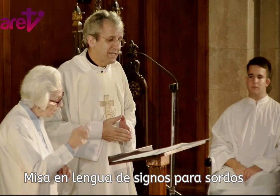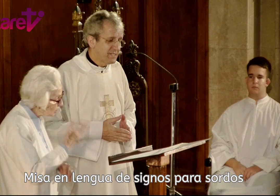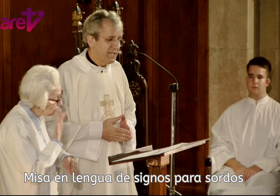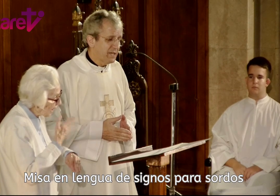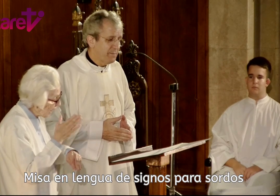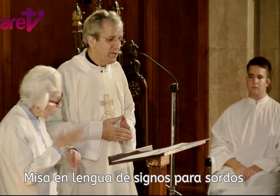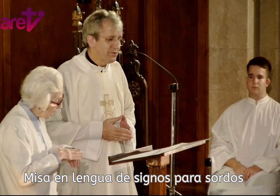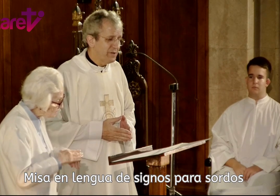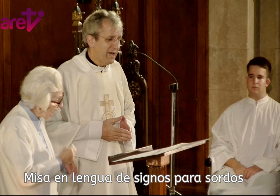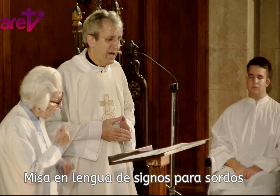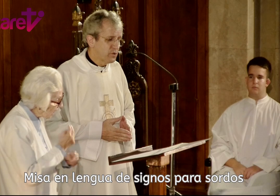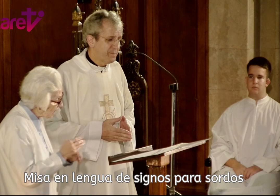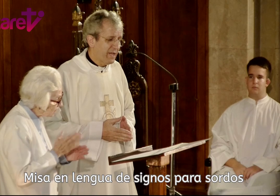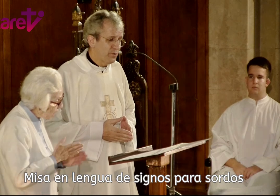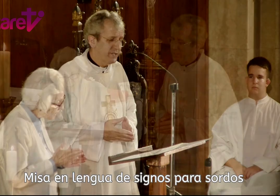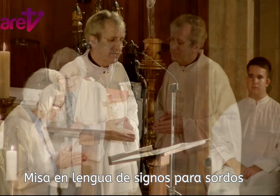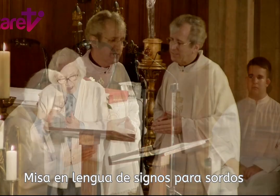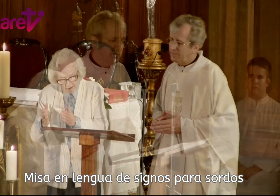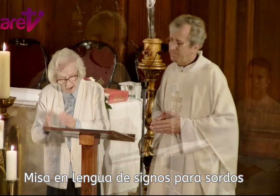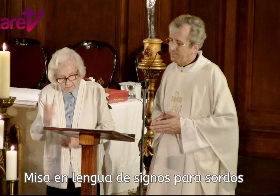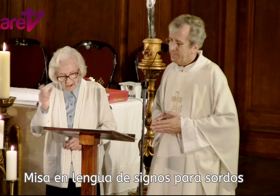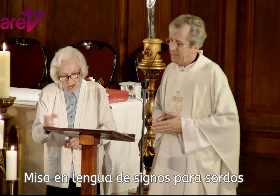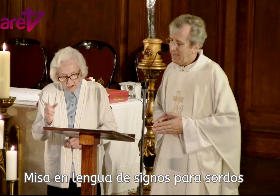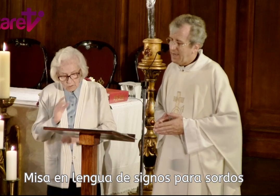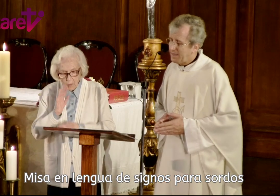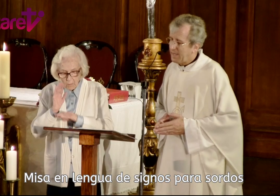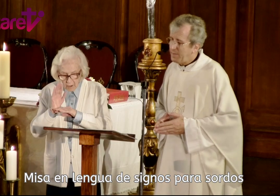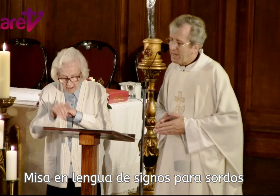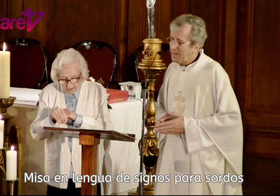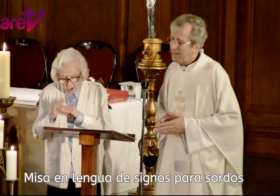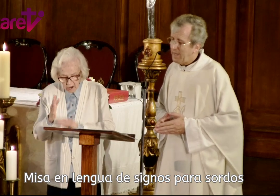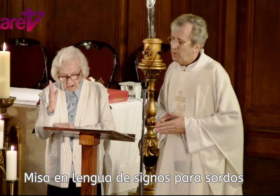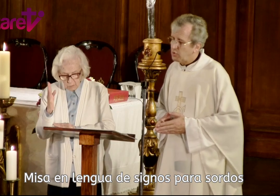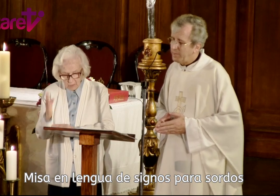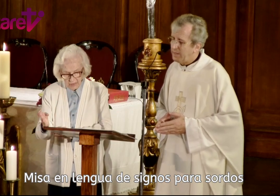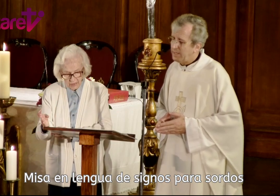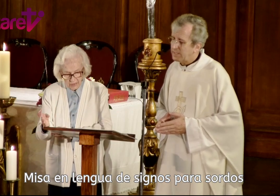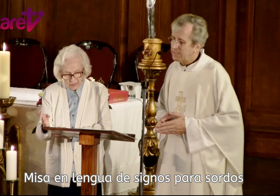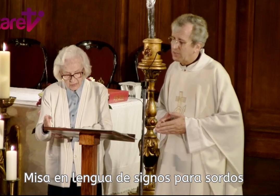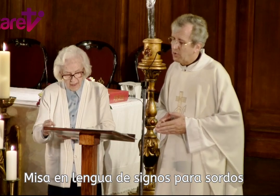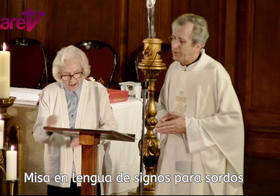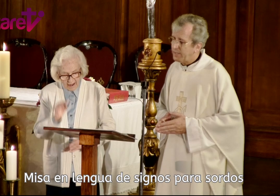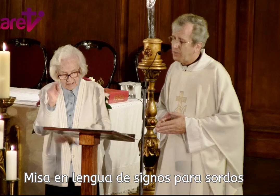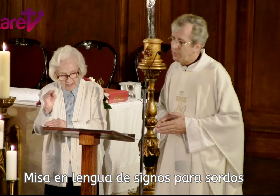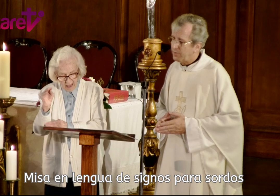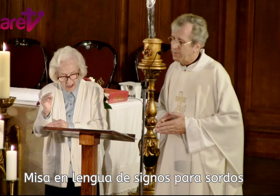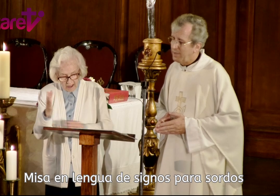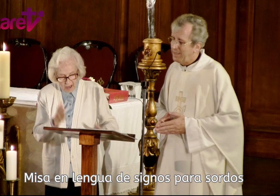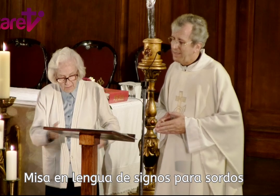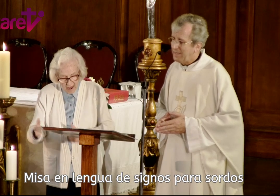enseña el camino a los pecadores. Hace caminar a los humildes con rectitud, y